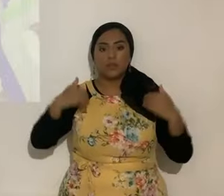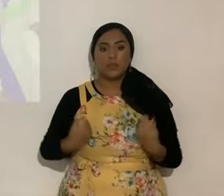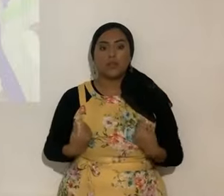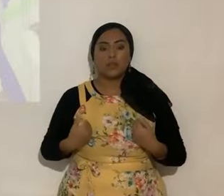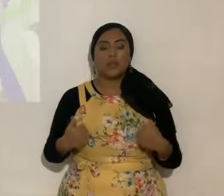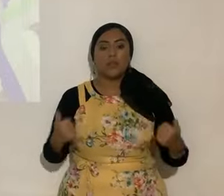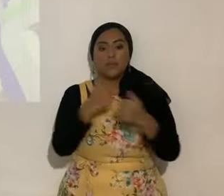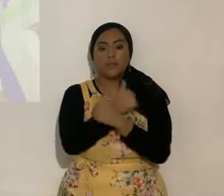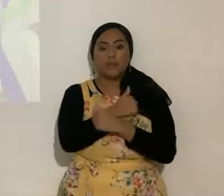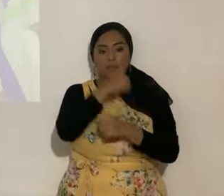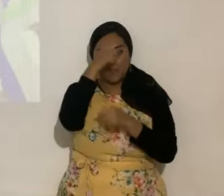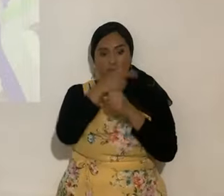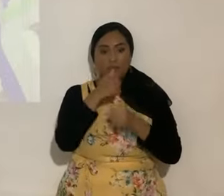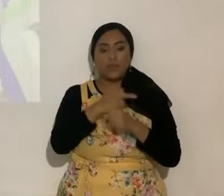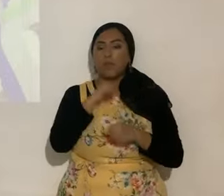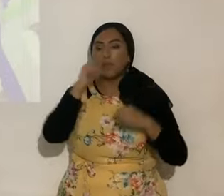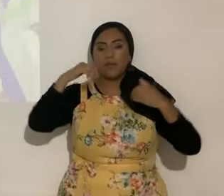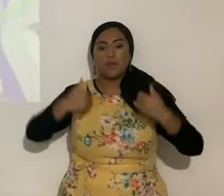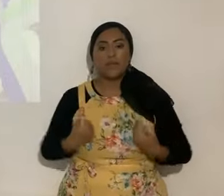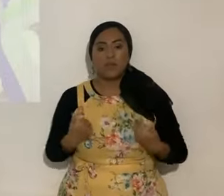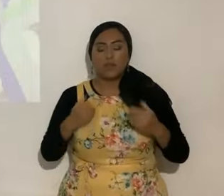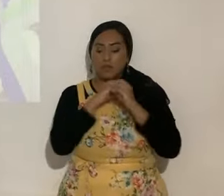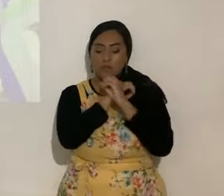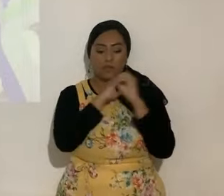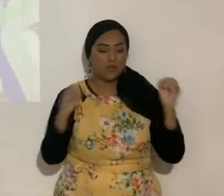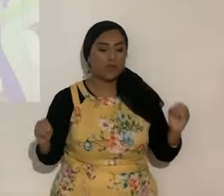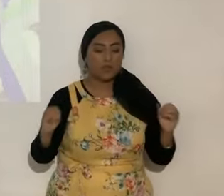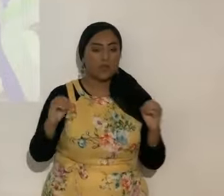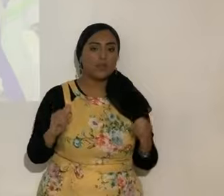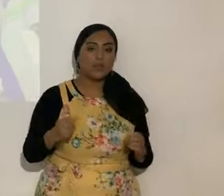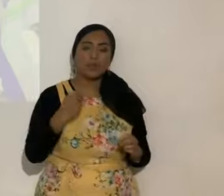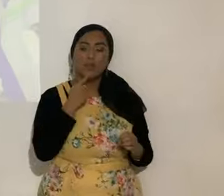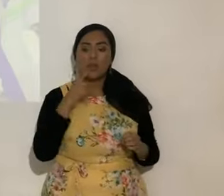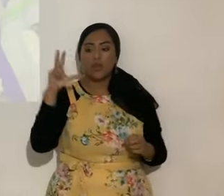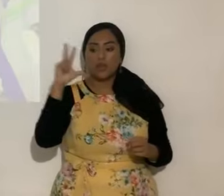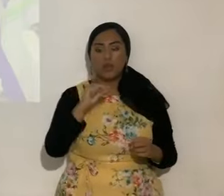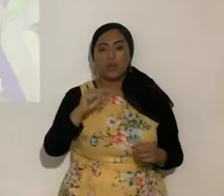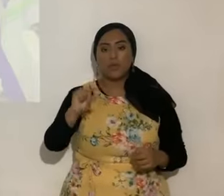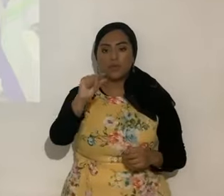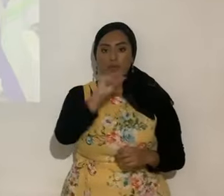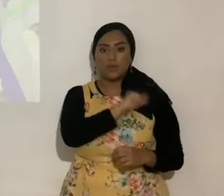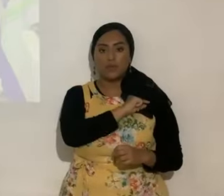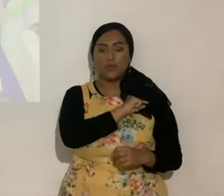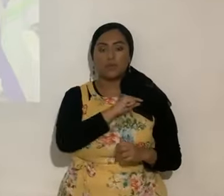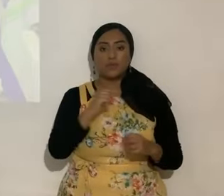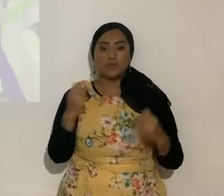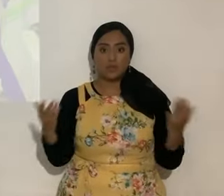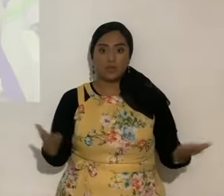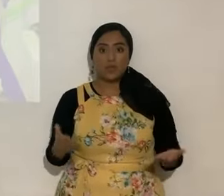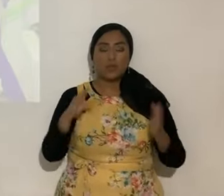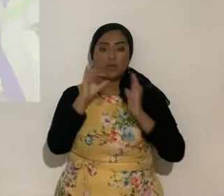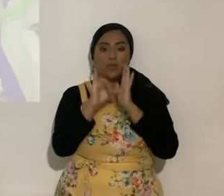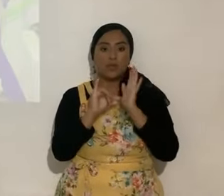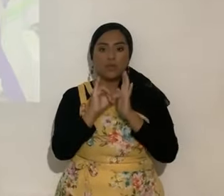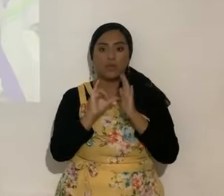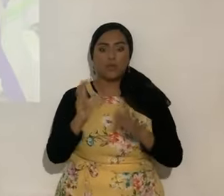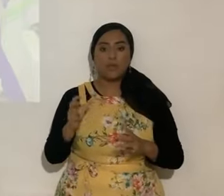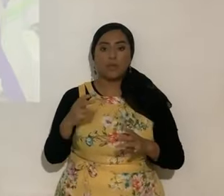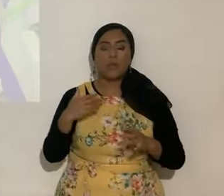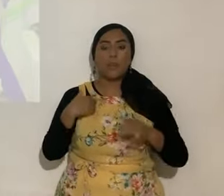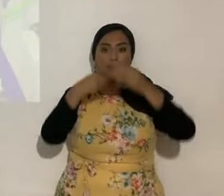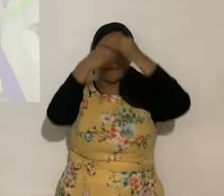Preciosos en el Eterno, preciosos en el Eterno, no culpen a nadie. Decir no a la culpabilidad. En este mismo canal yo he ministrado varios temas sobre